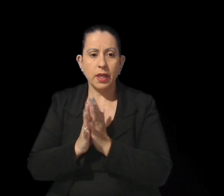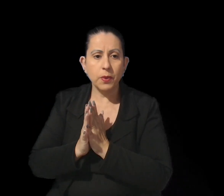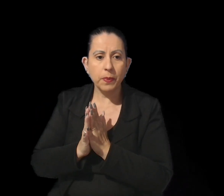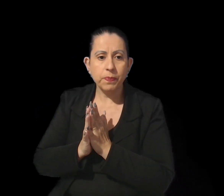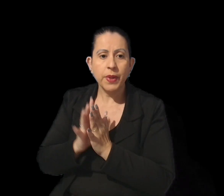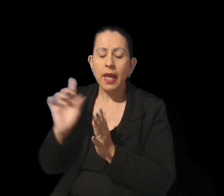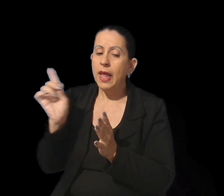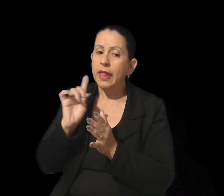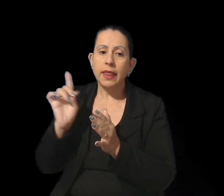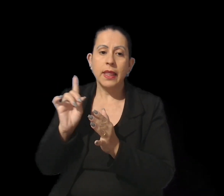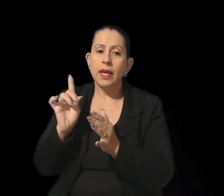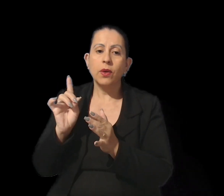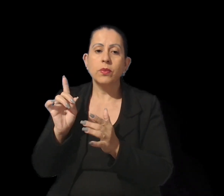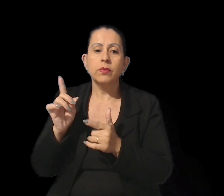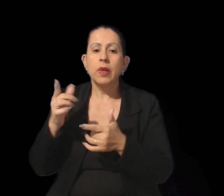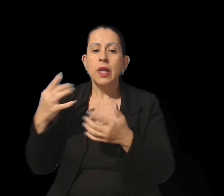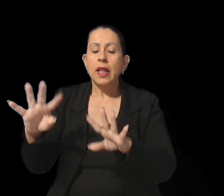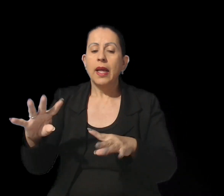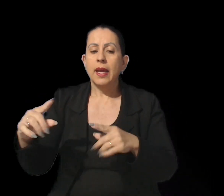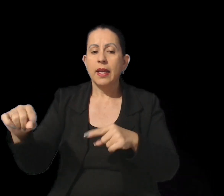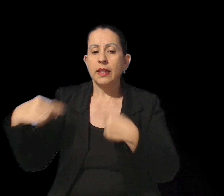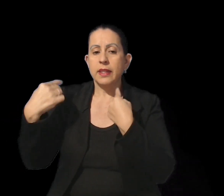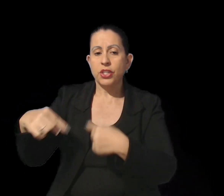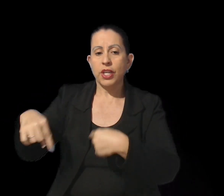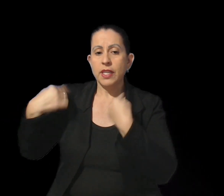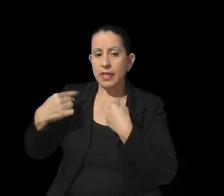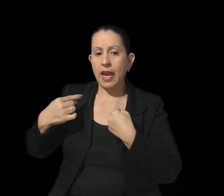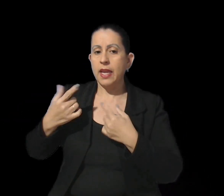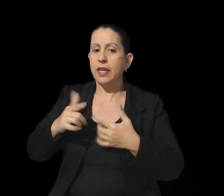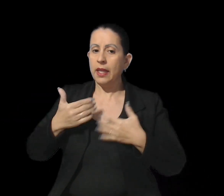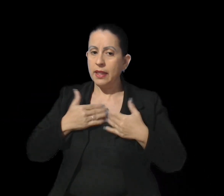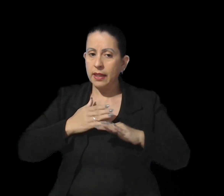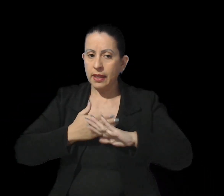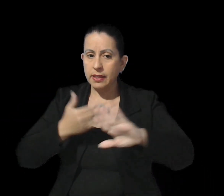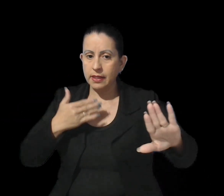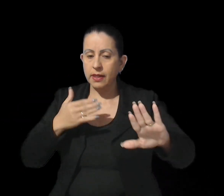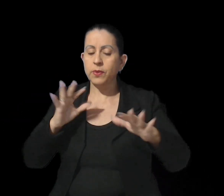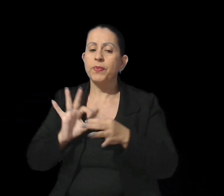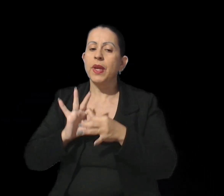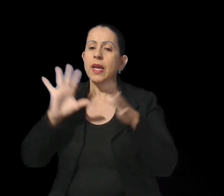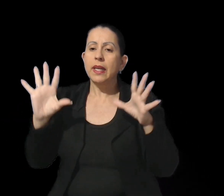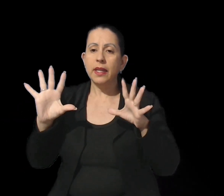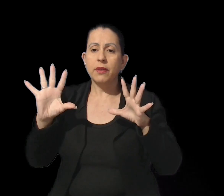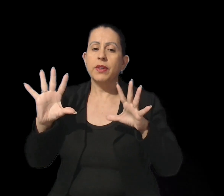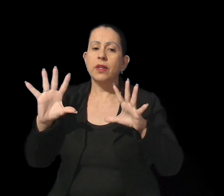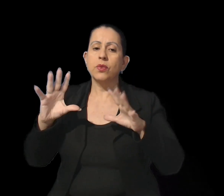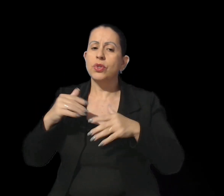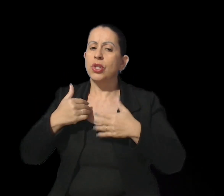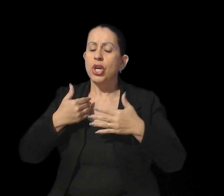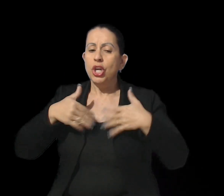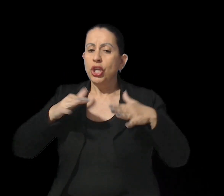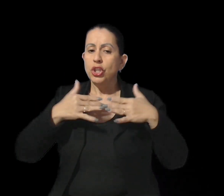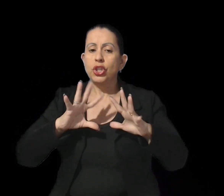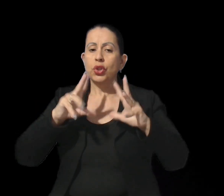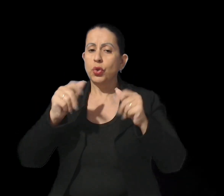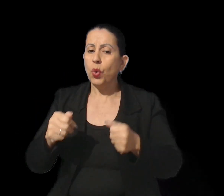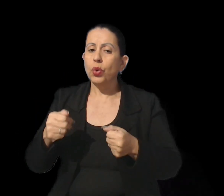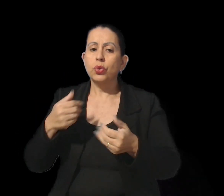ofendeu. Não deixeis cair em tentação, livra-nos de todo